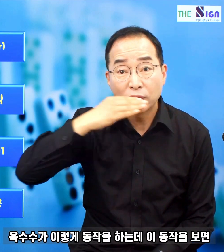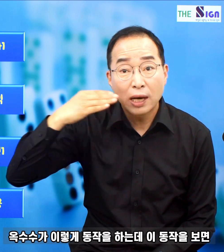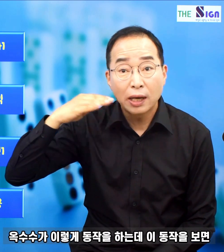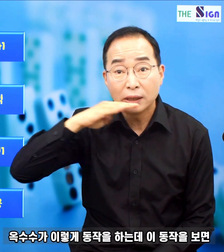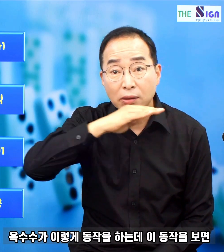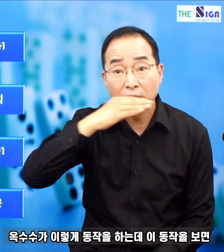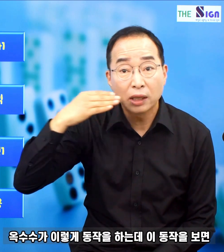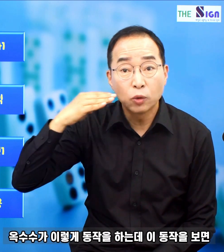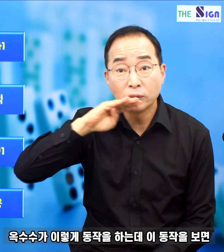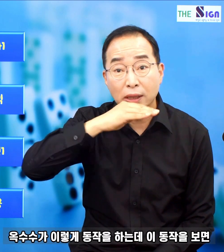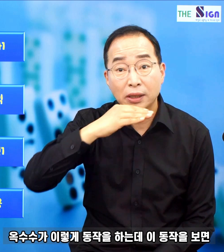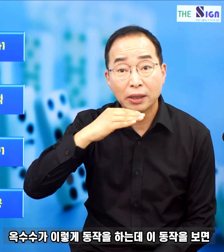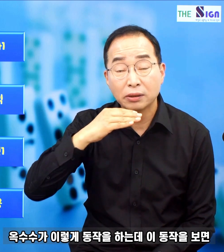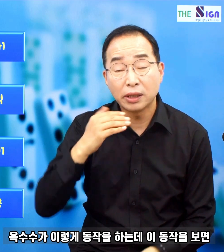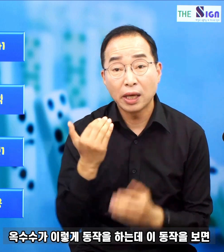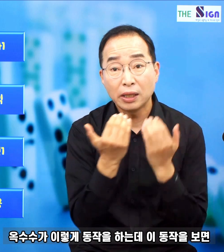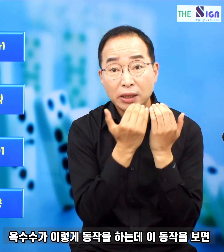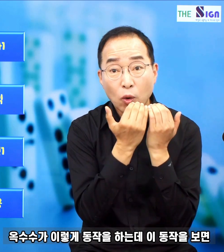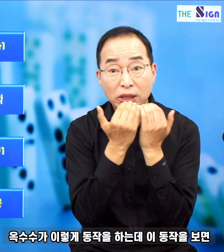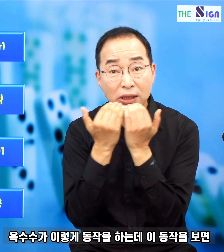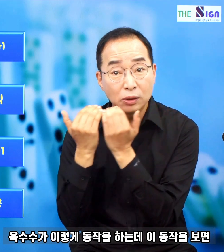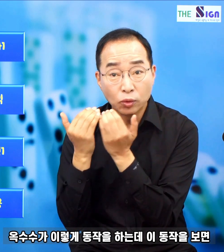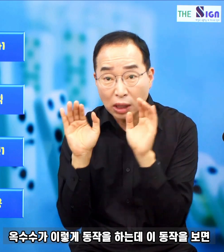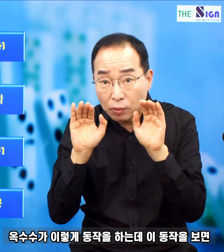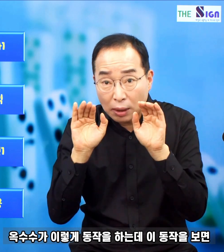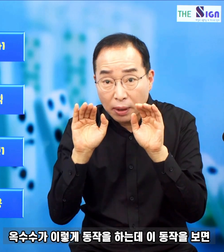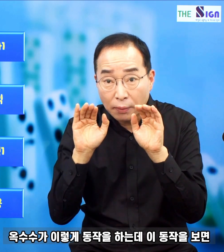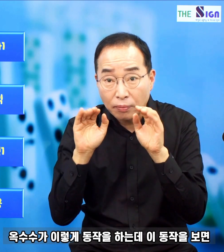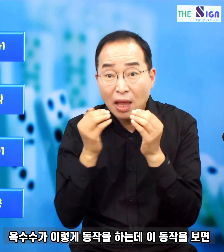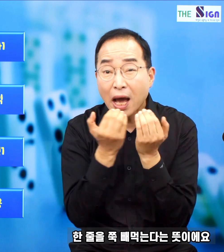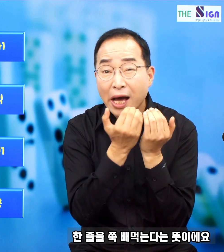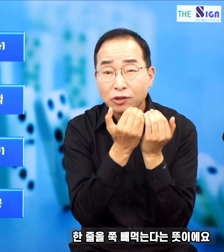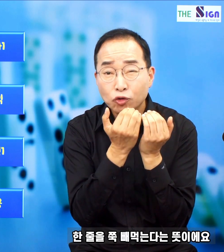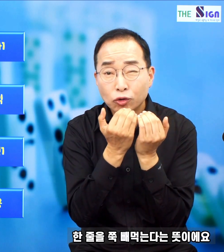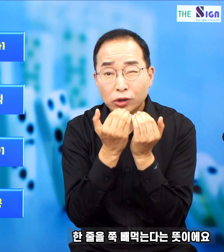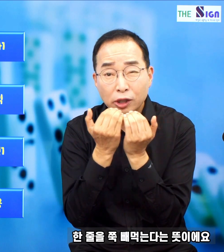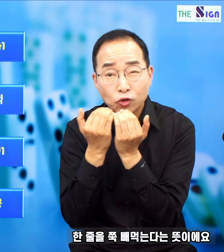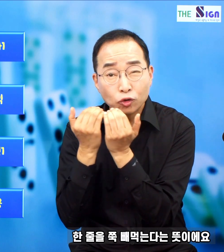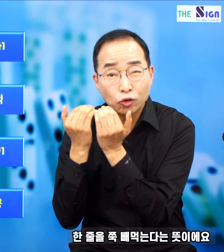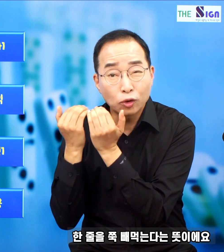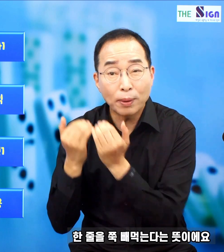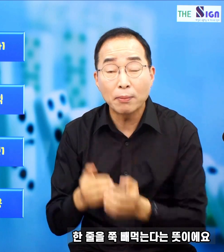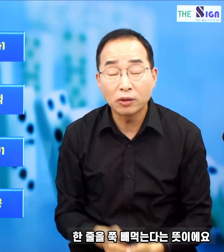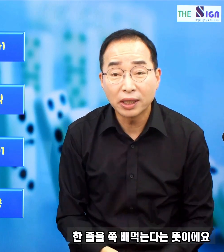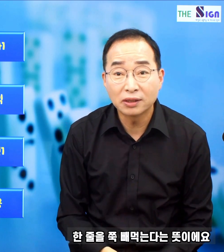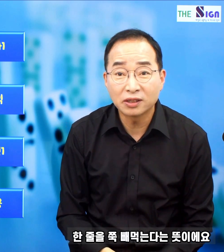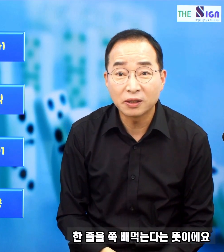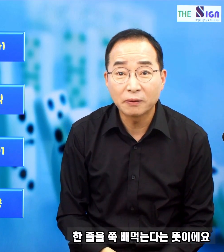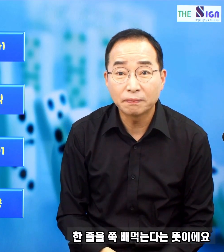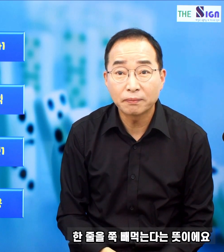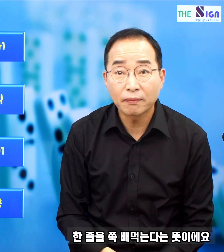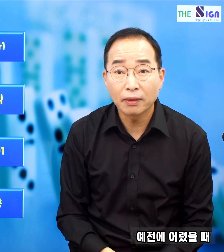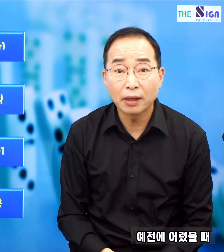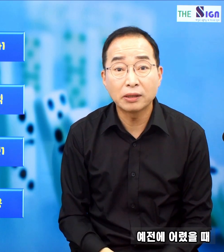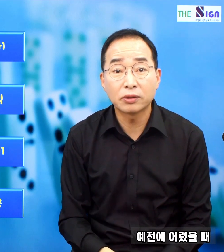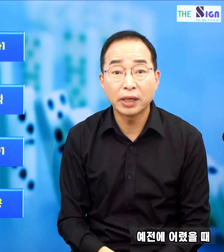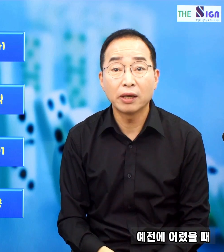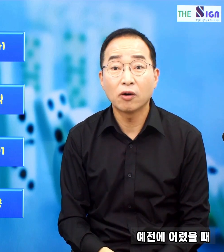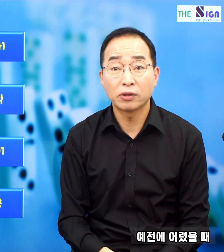옥수수가 이렇게 동작을 하는데 이 동작은 뭐냐면 한 줄을 이렇게 쭉 빼먹는다는 뜻이에요. 예전에 어렸을 때